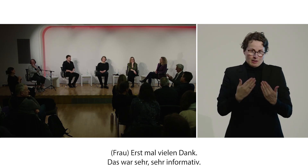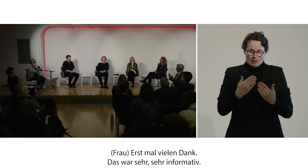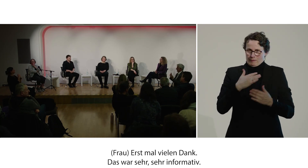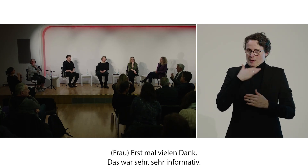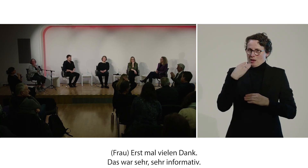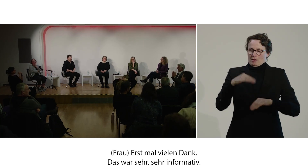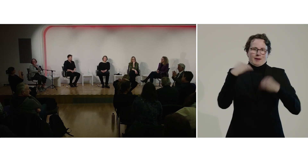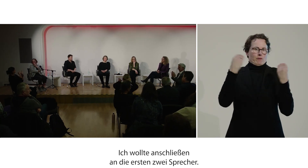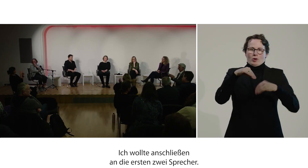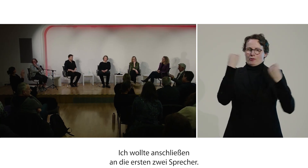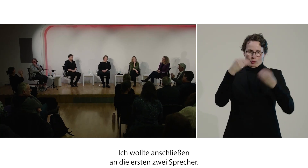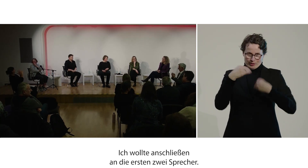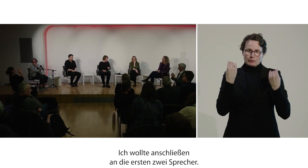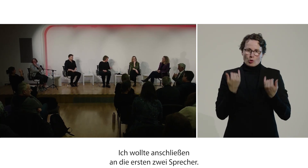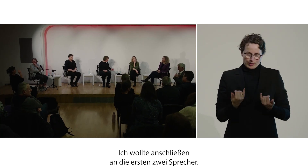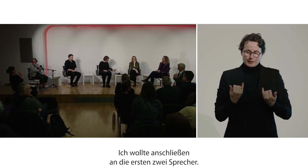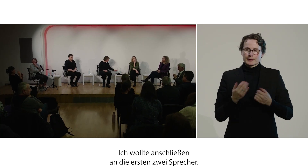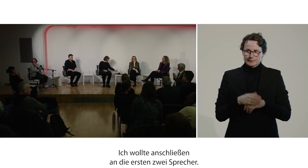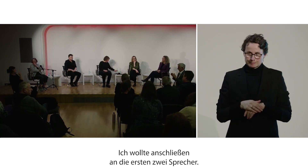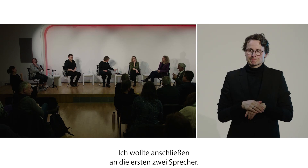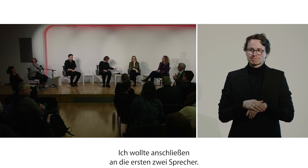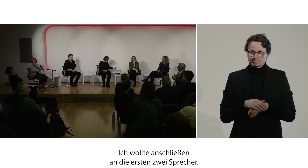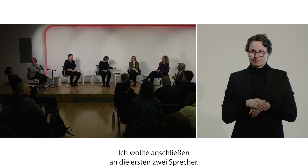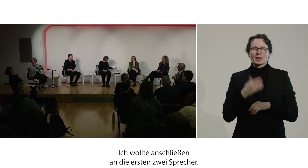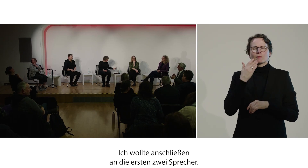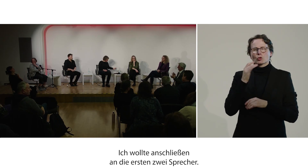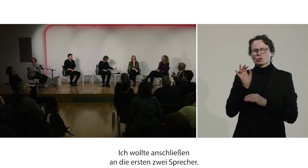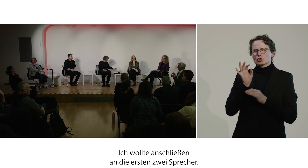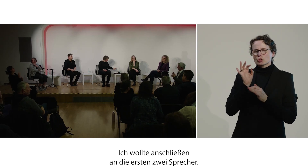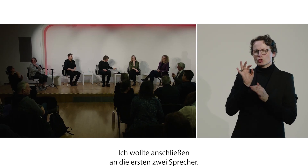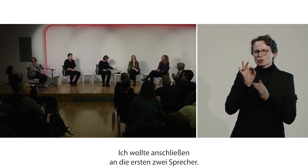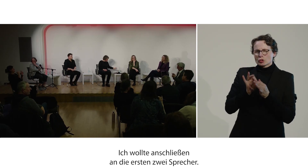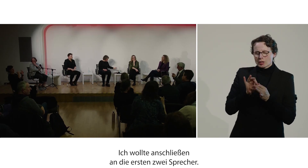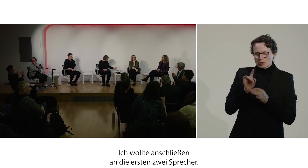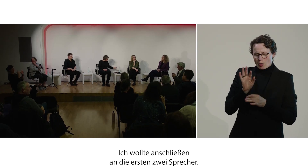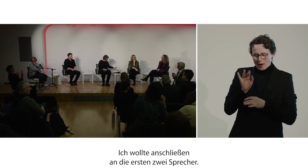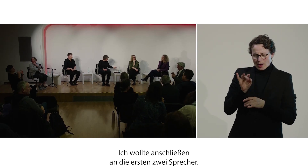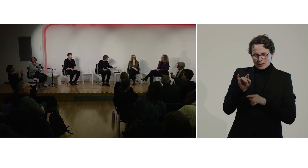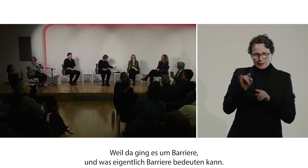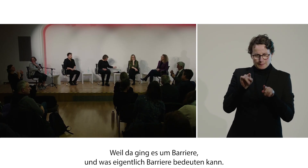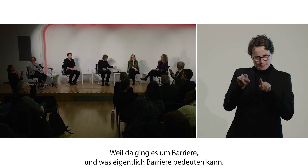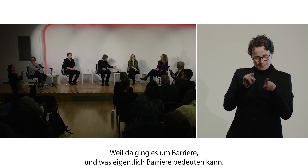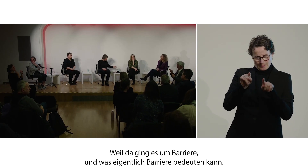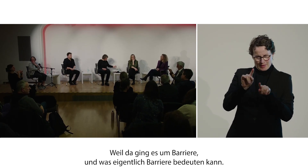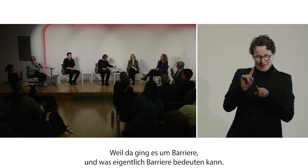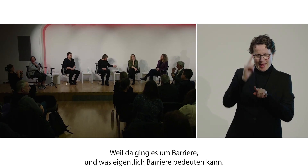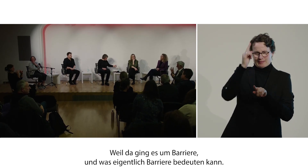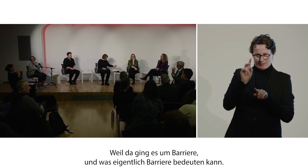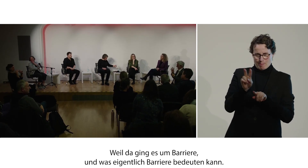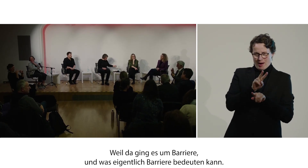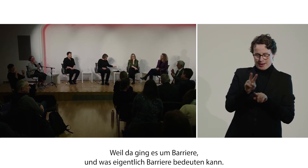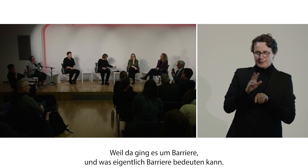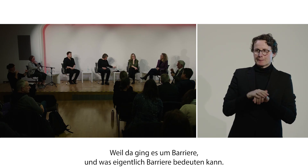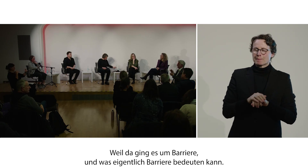informativ. Ich wollte anschließen an die ersten zwei Sprecher, weil da